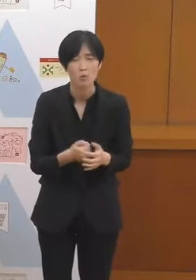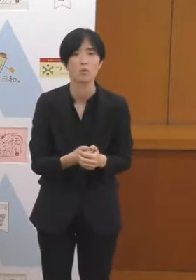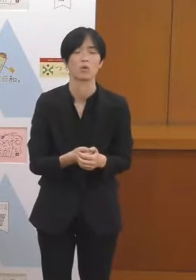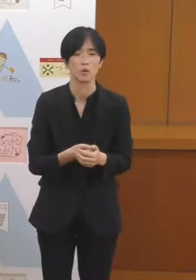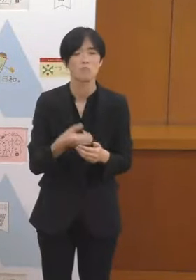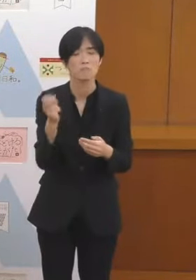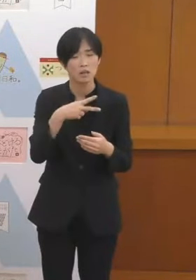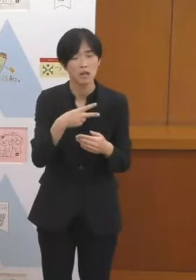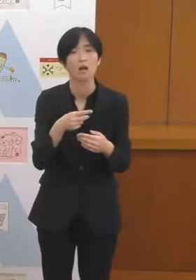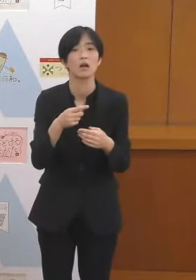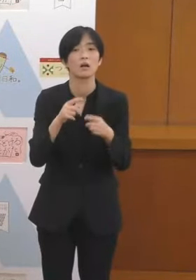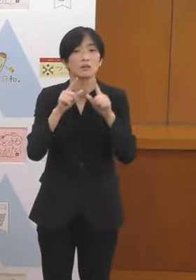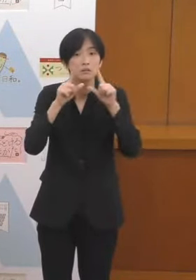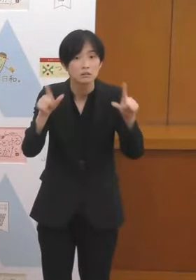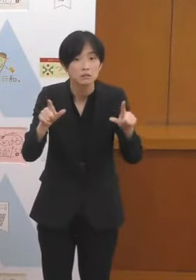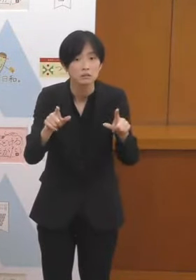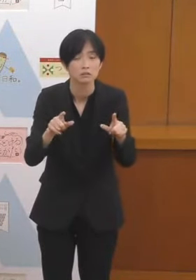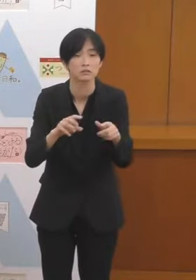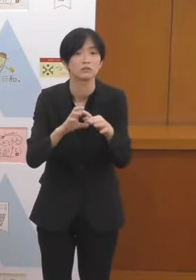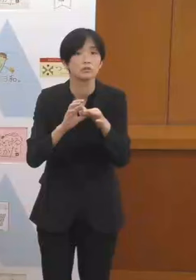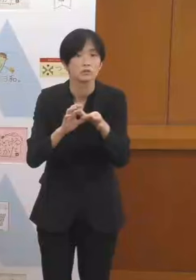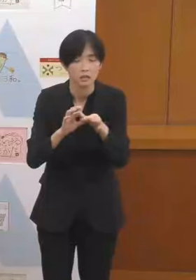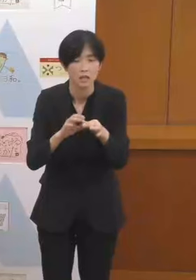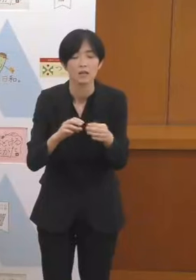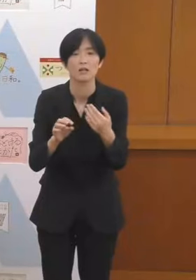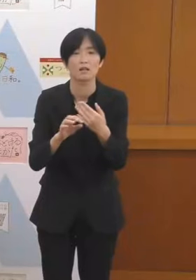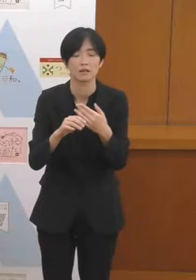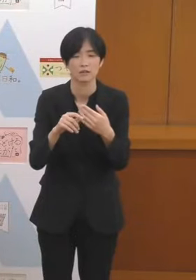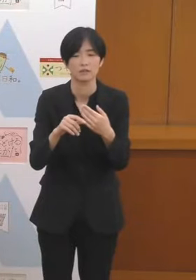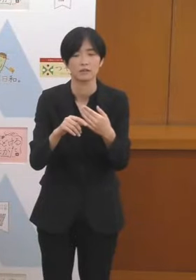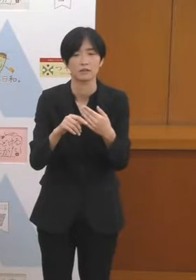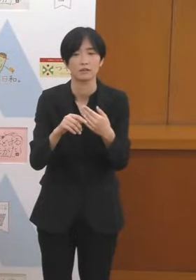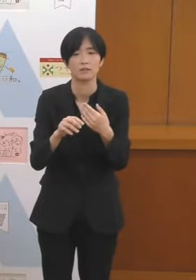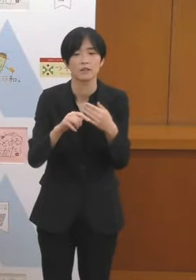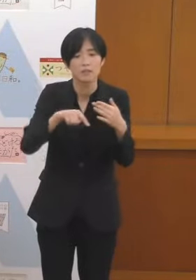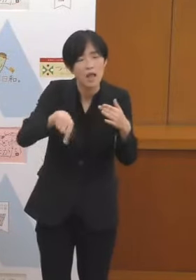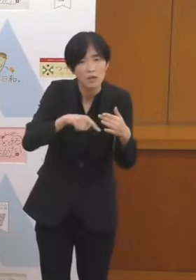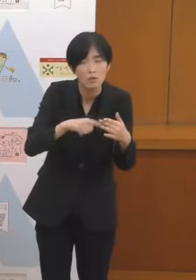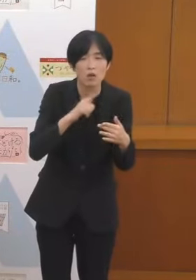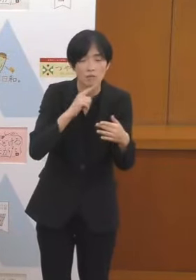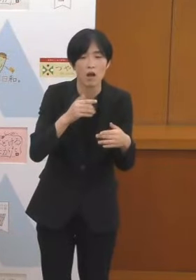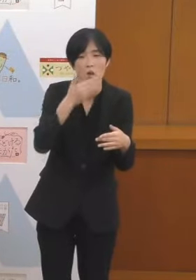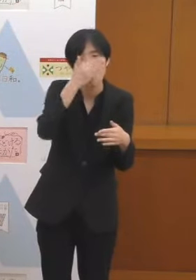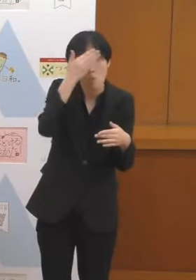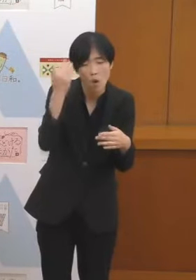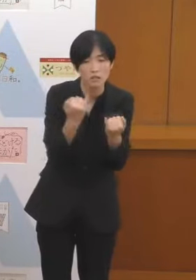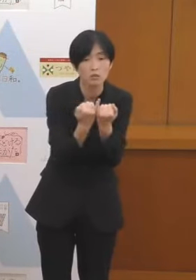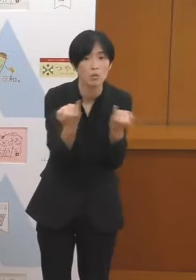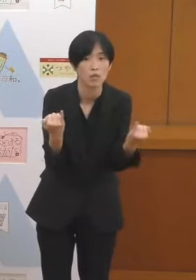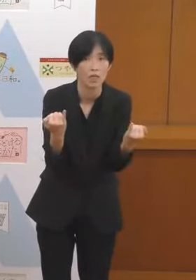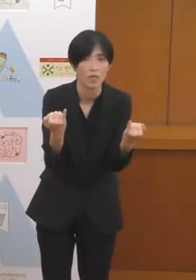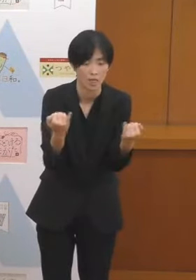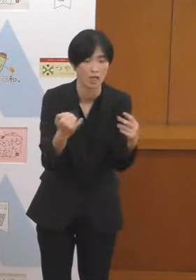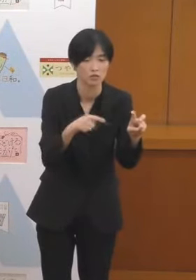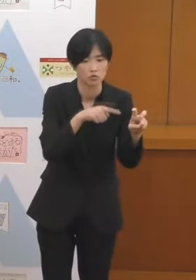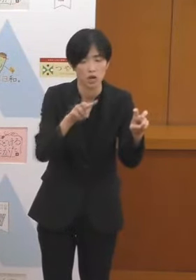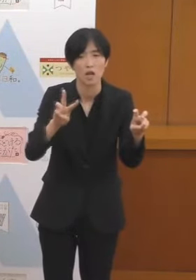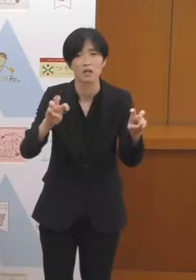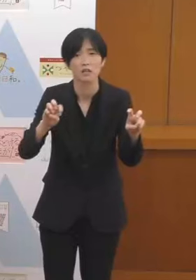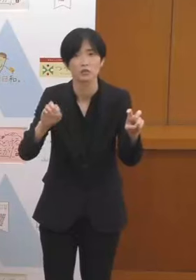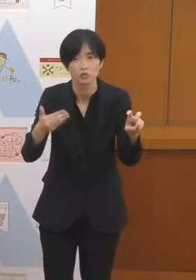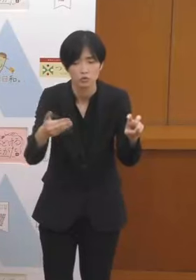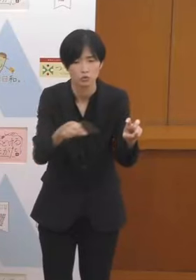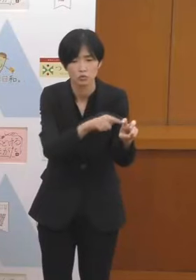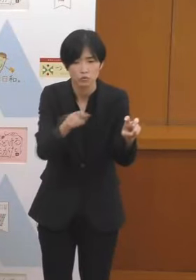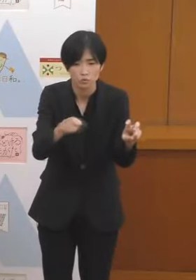指標に対してこの若年女性人口というですねこの特定のま性別年代をま指標に